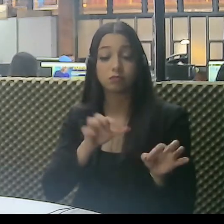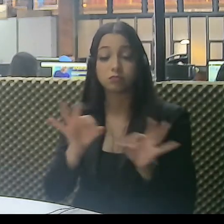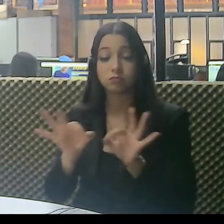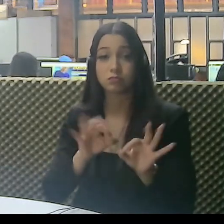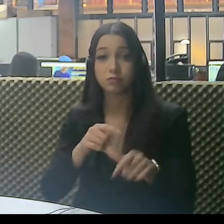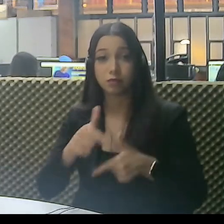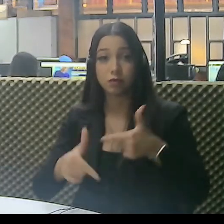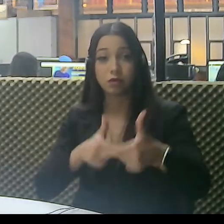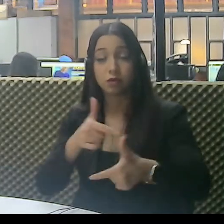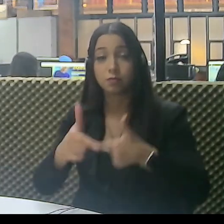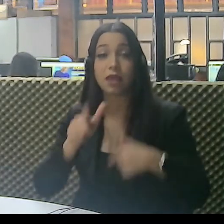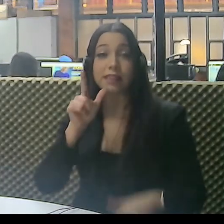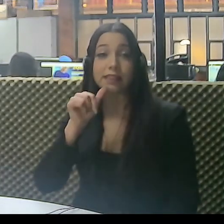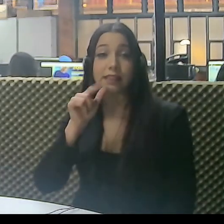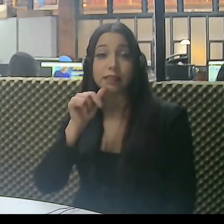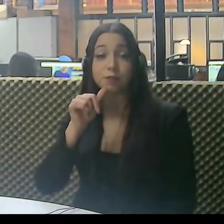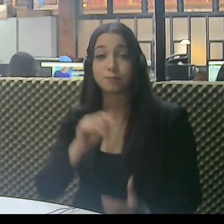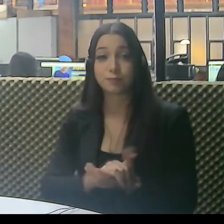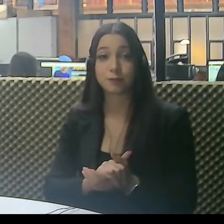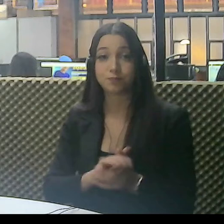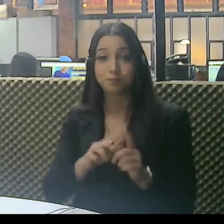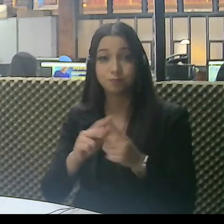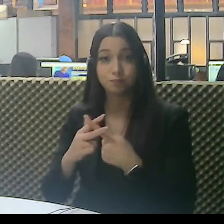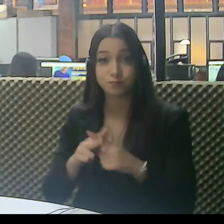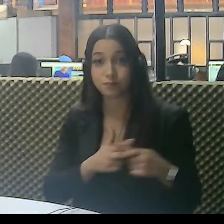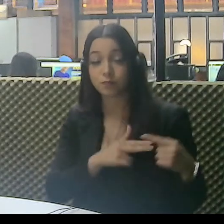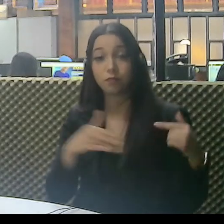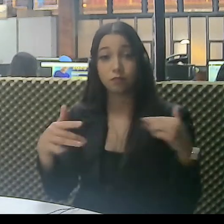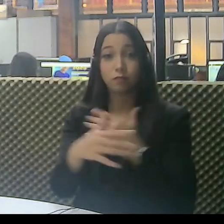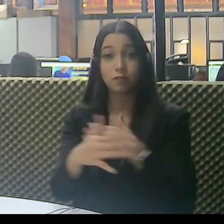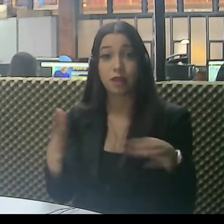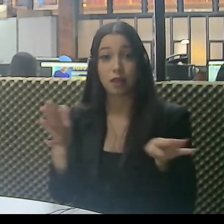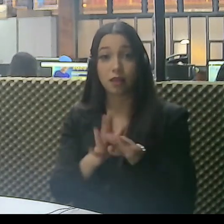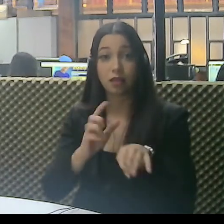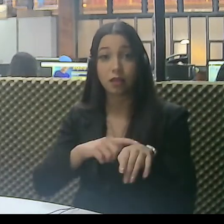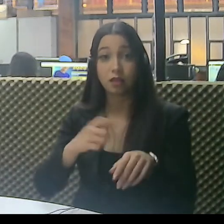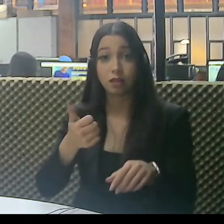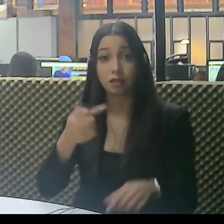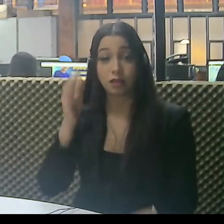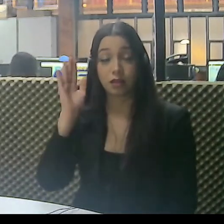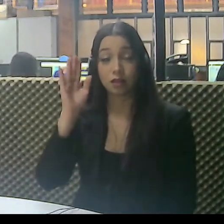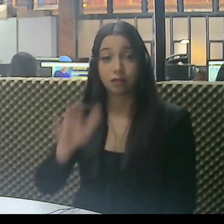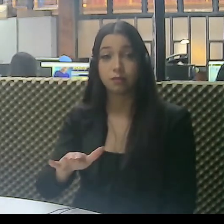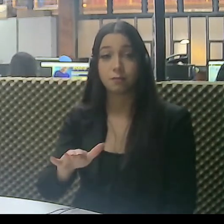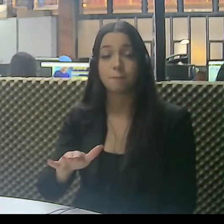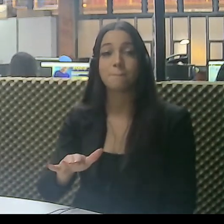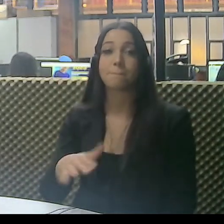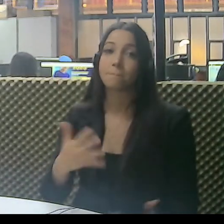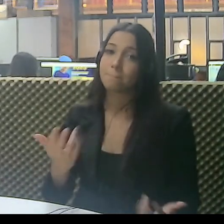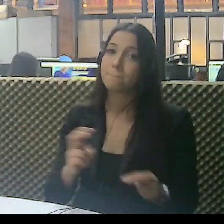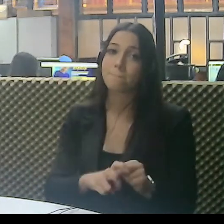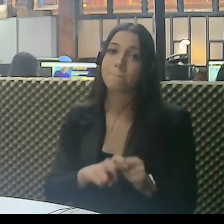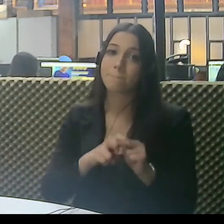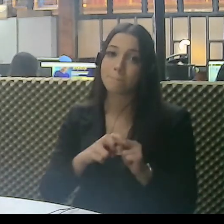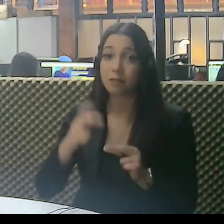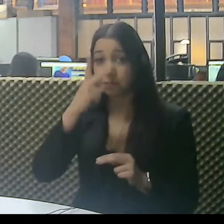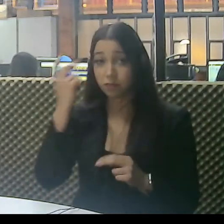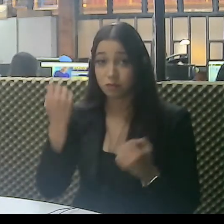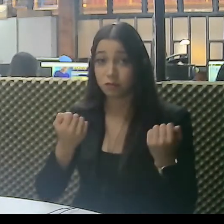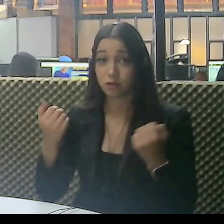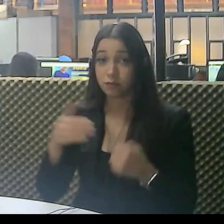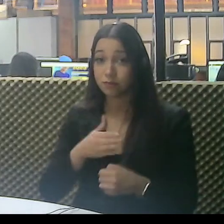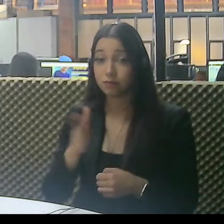serviços executados pelo DEMAI. O trânsito ficará interditado até às 5 da tarde. Devido às restrições, os motoristas